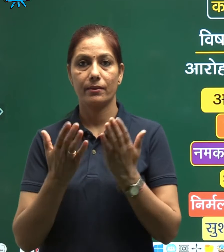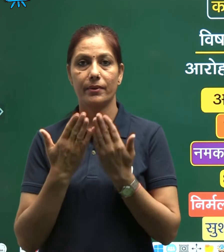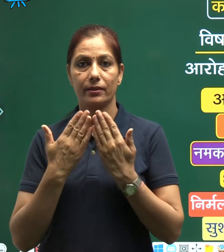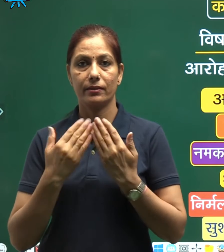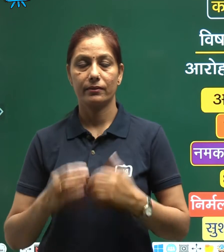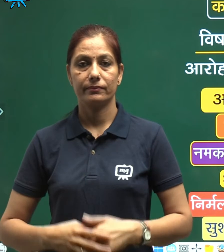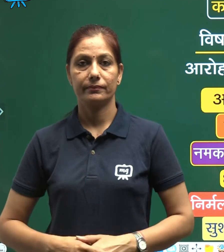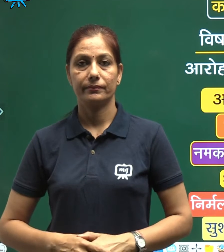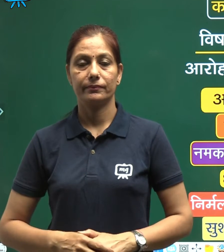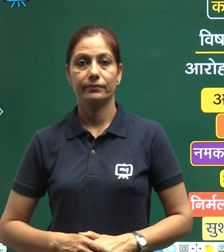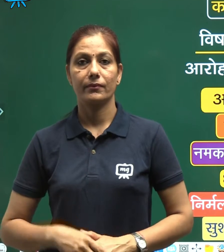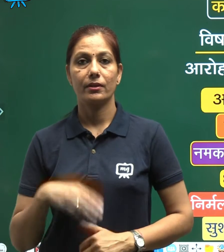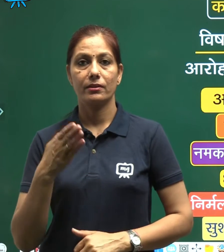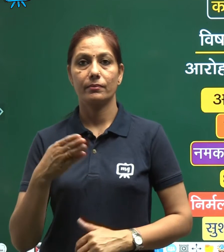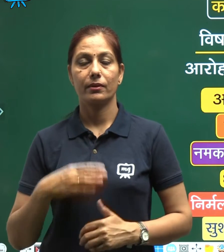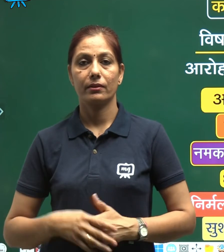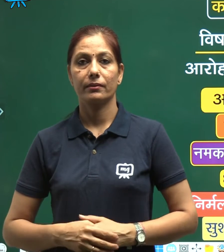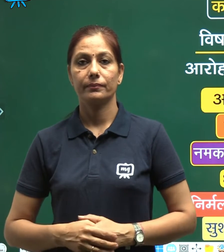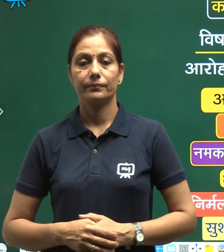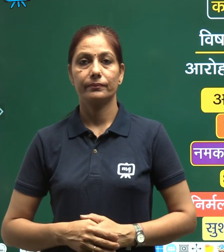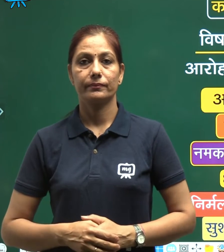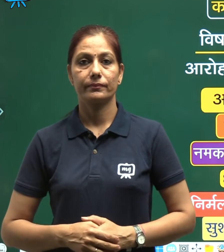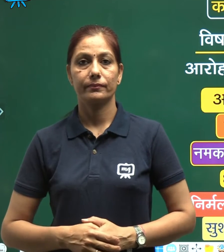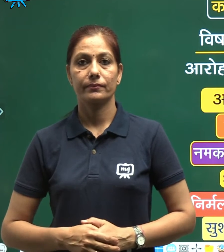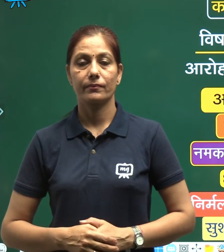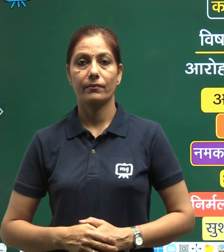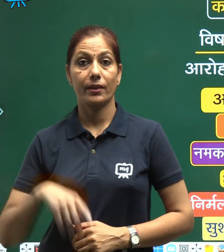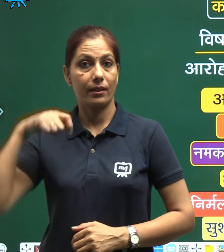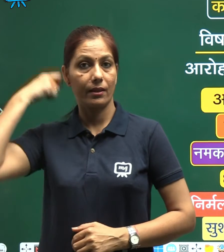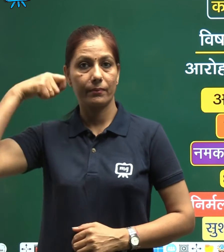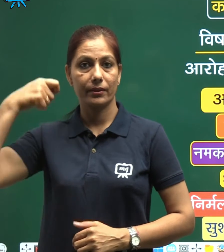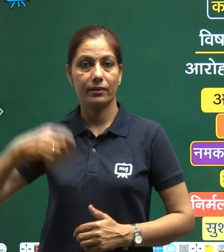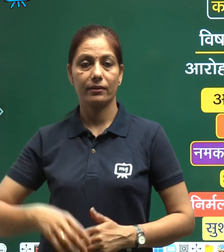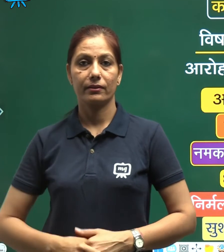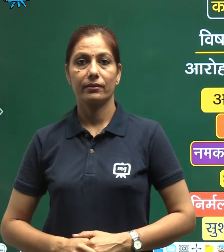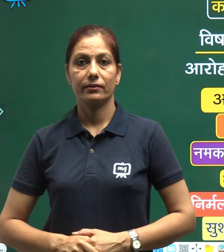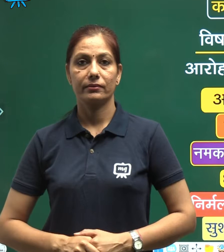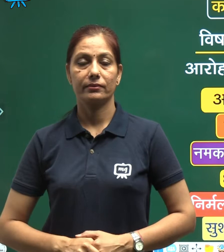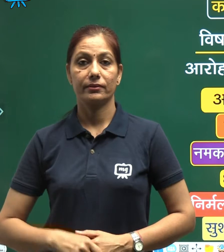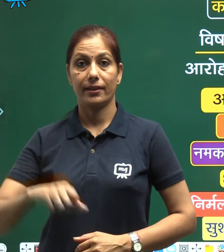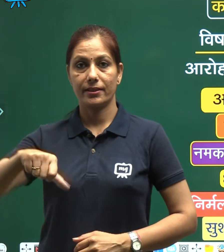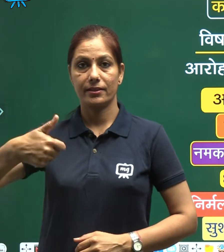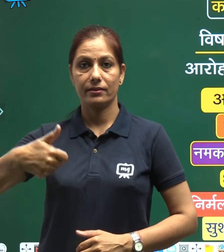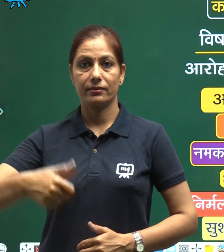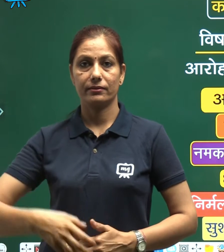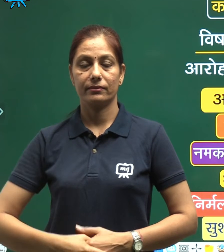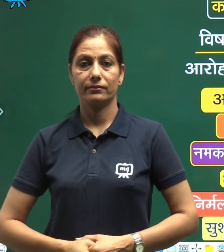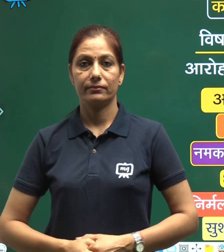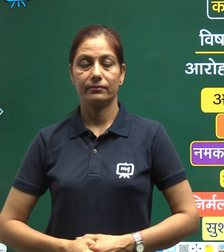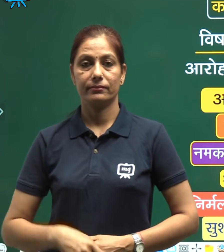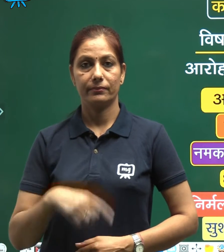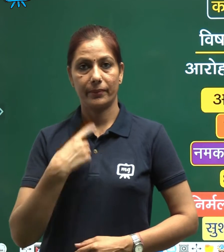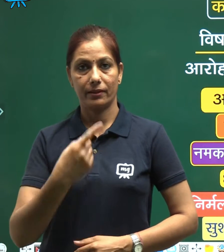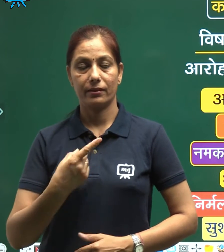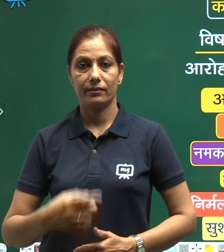था, जिसमें धर्म की जीत बताई